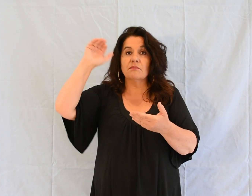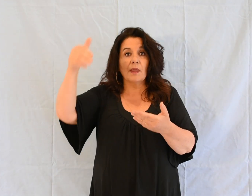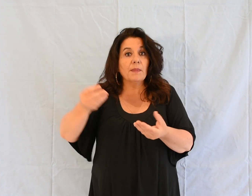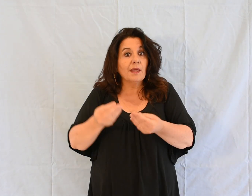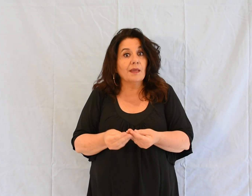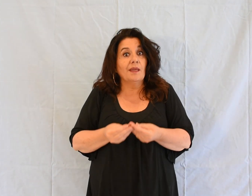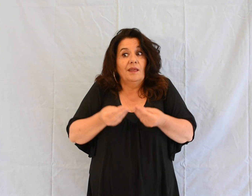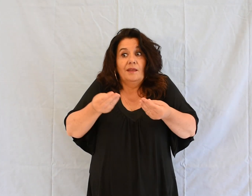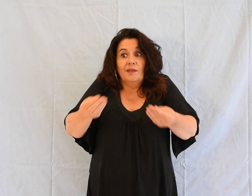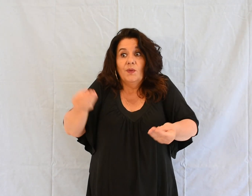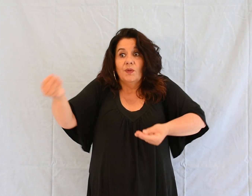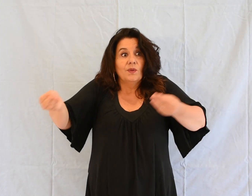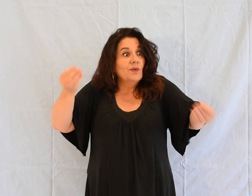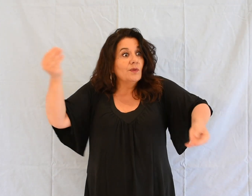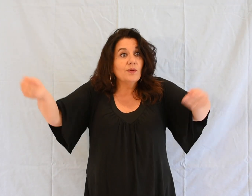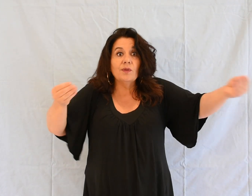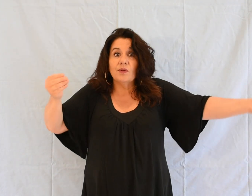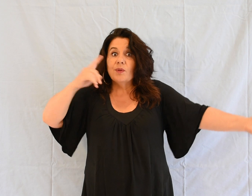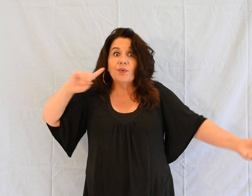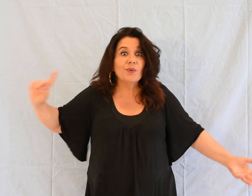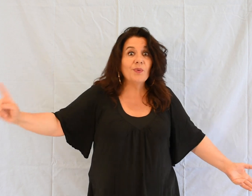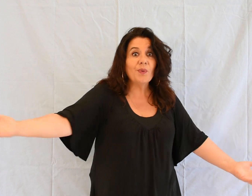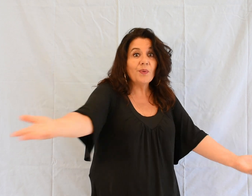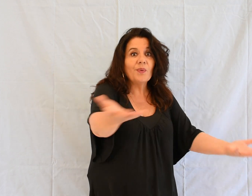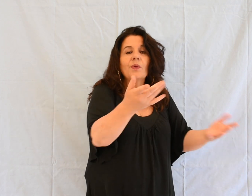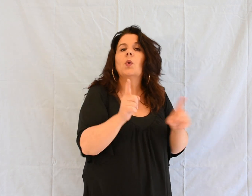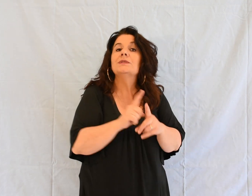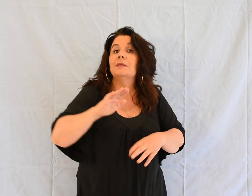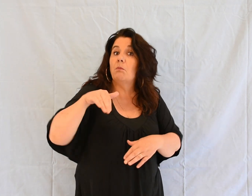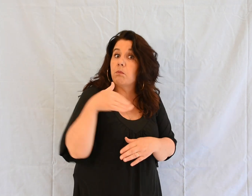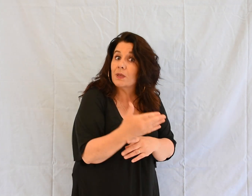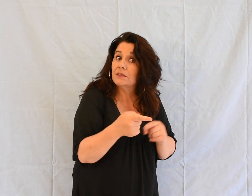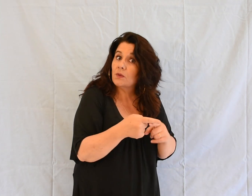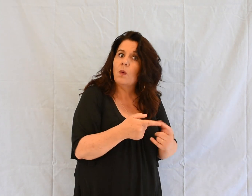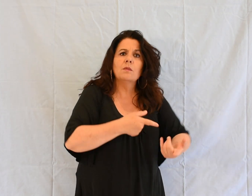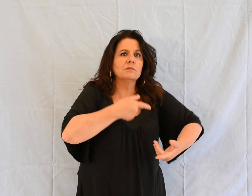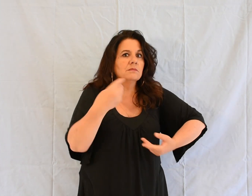convives. Il leur donna aussi du poisson, autant qu'ils en voulaient.